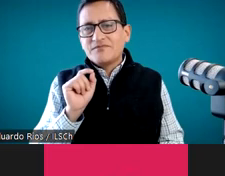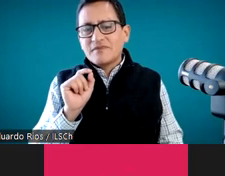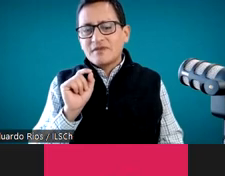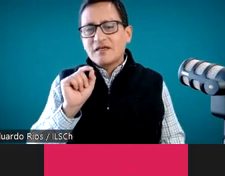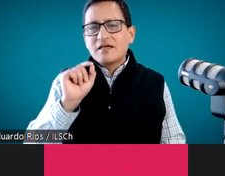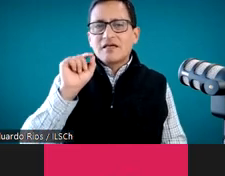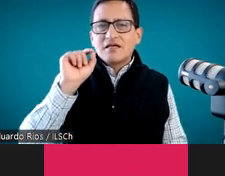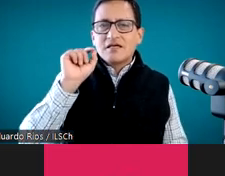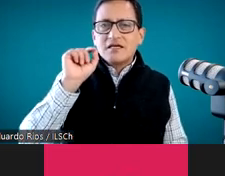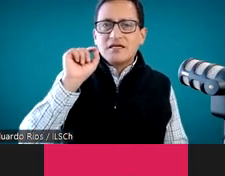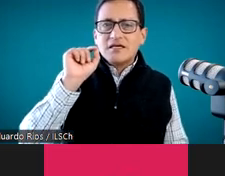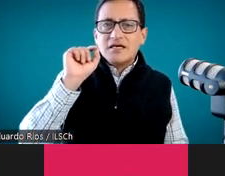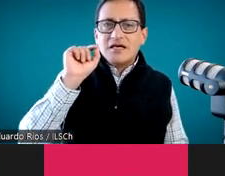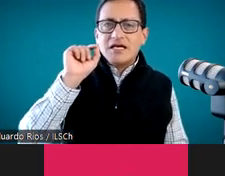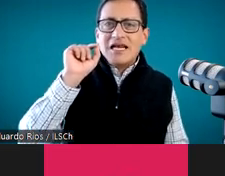clave.